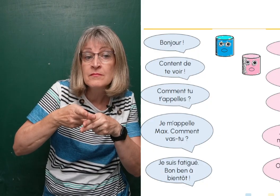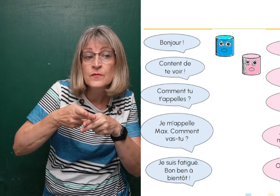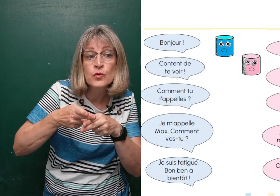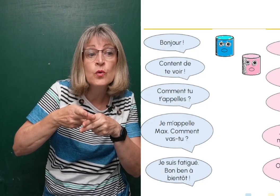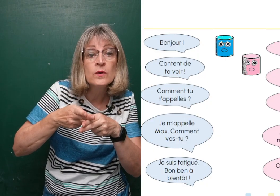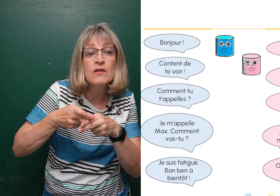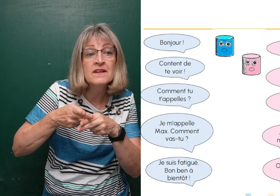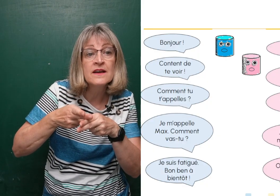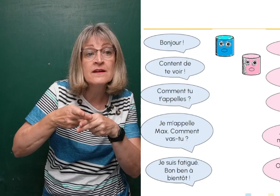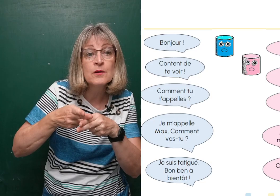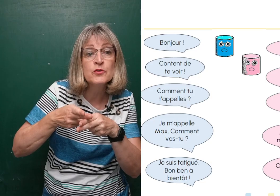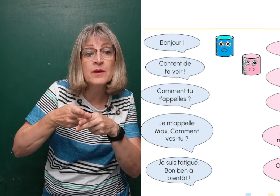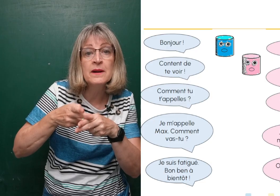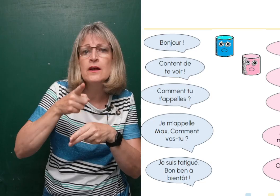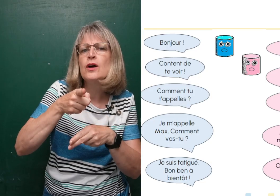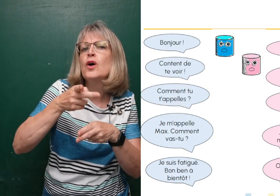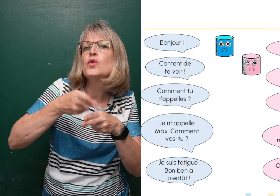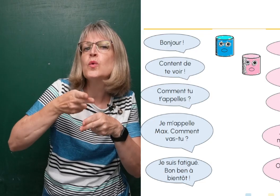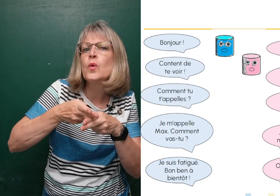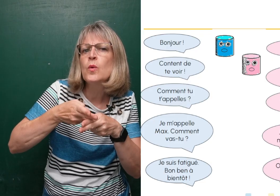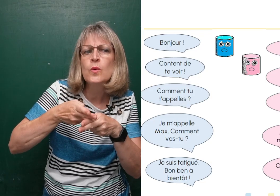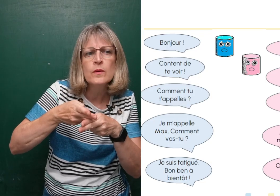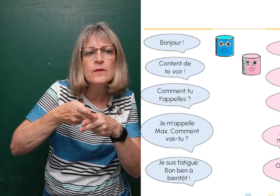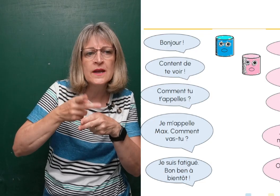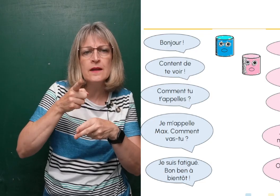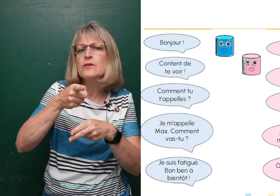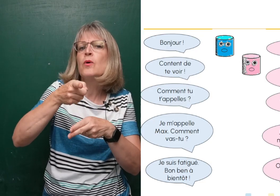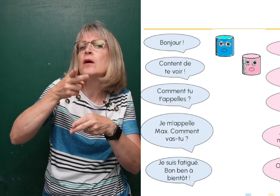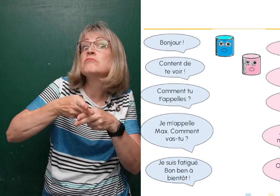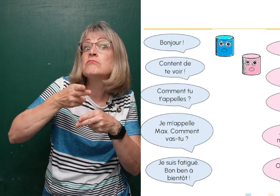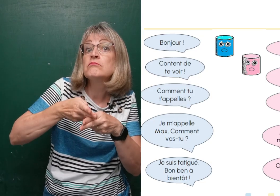ton nom en fait. Hein. Comment tu t'appelles? Ton nom. Ok? Toi.